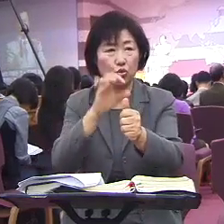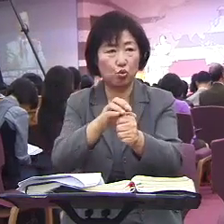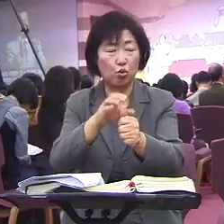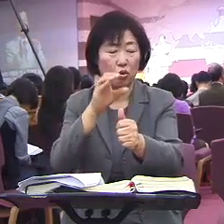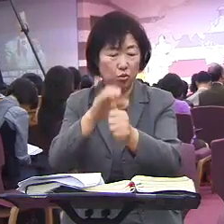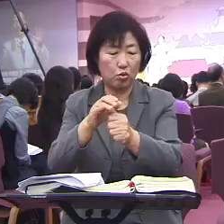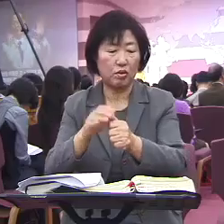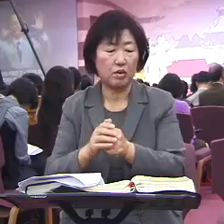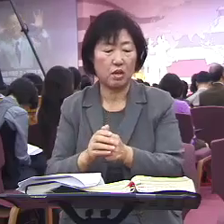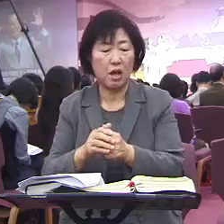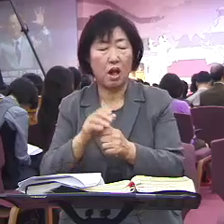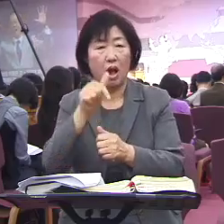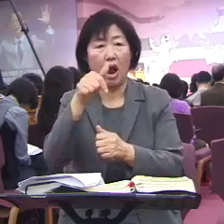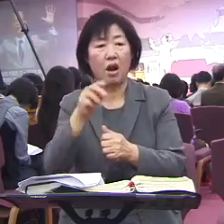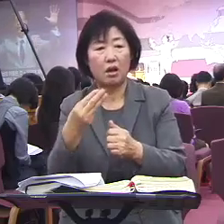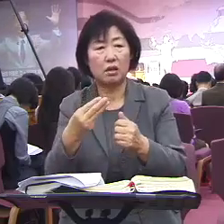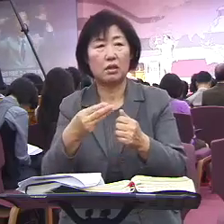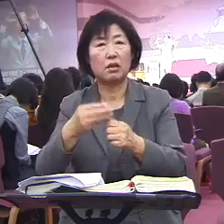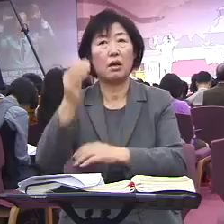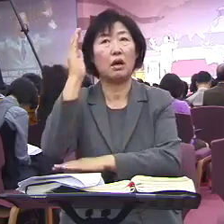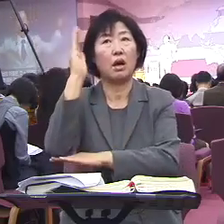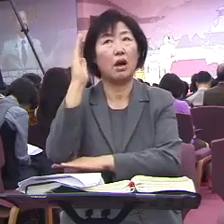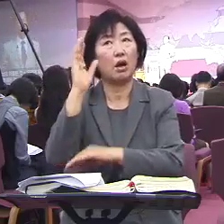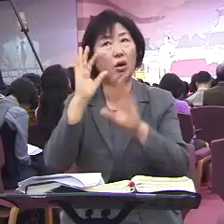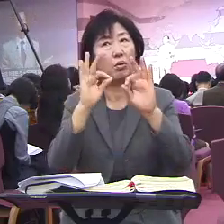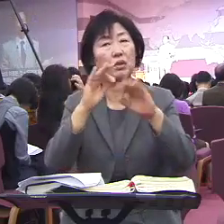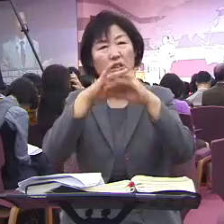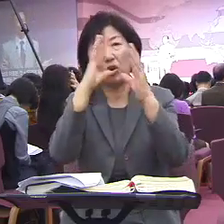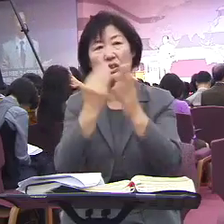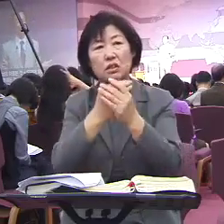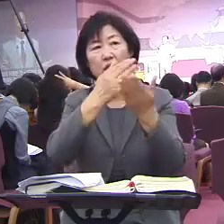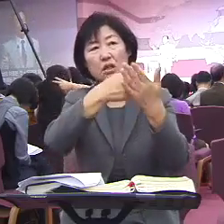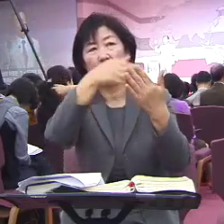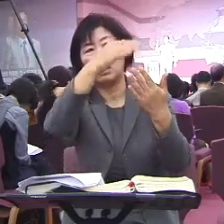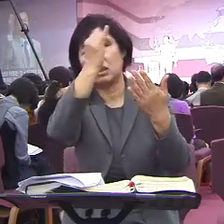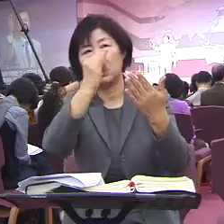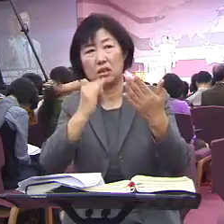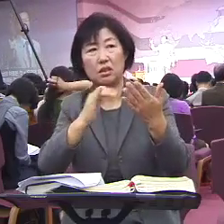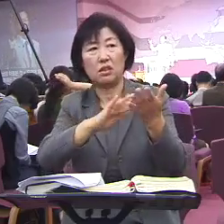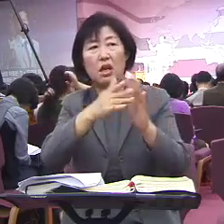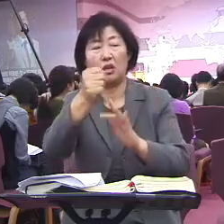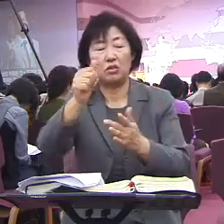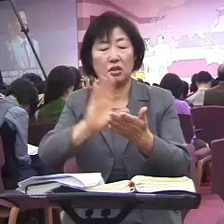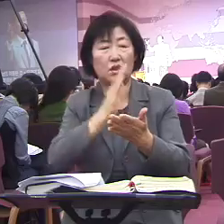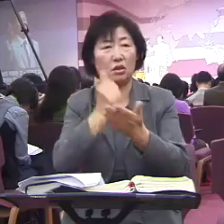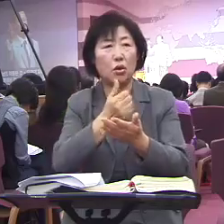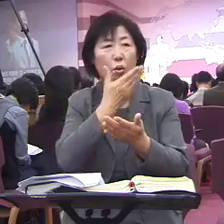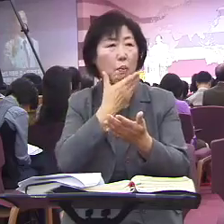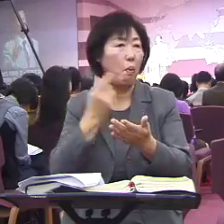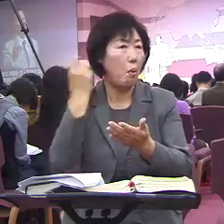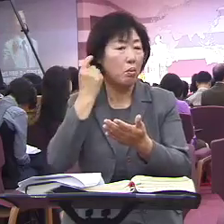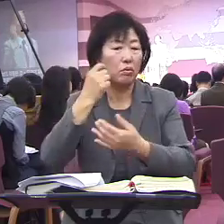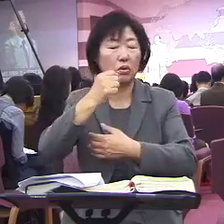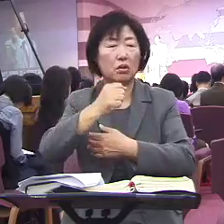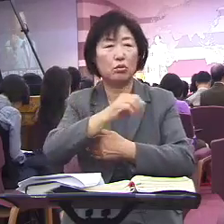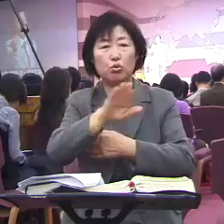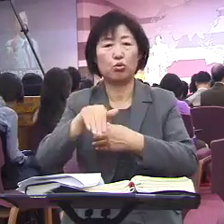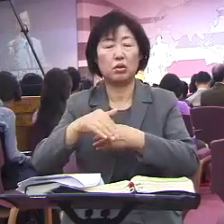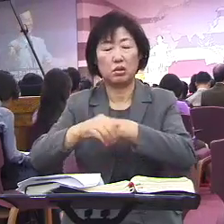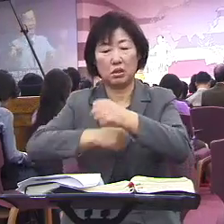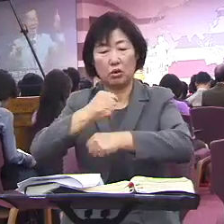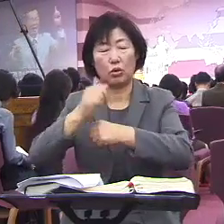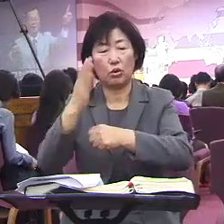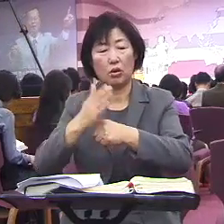있습니다. 갈라디아서 이제 강해로 바뀔 때 전체 그림을 그리세요. 예수 그리스도의 복음으로 우리가 자유로 하나님의